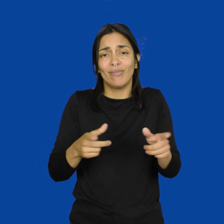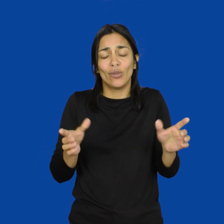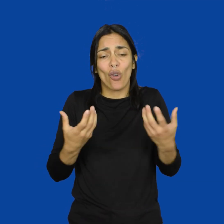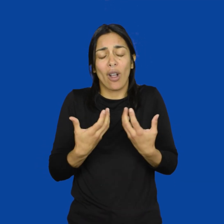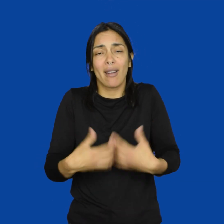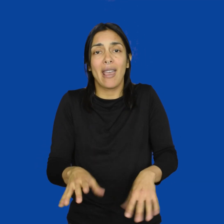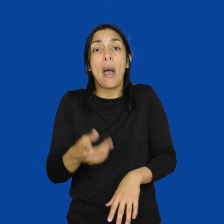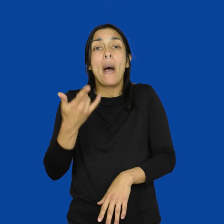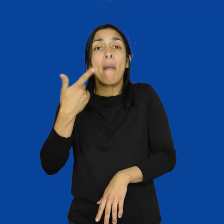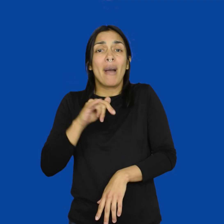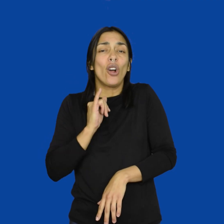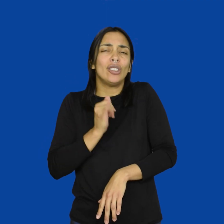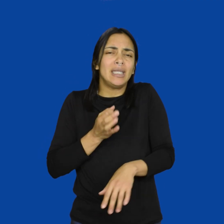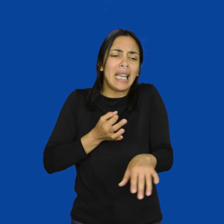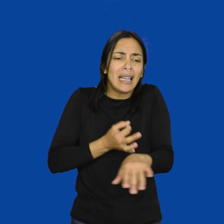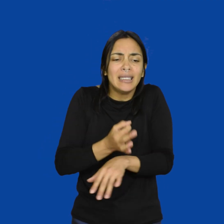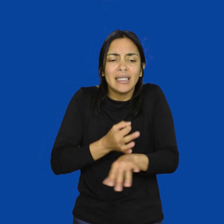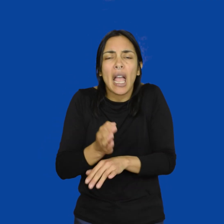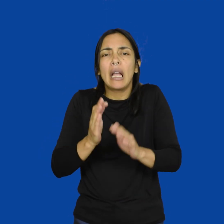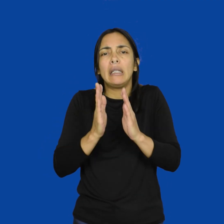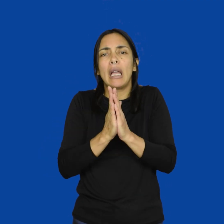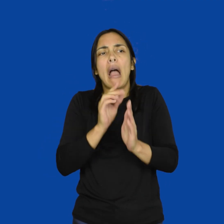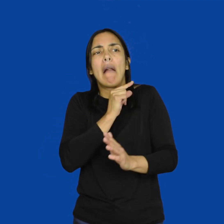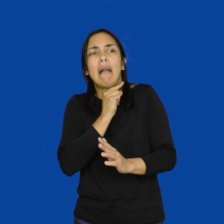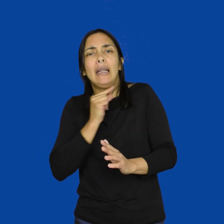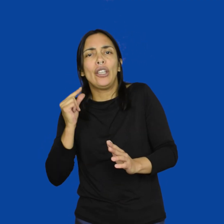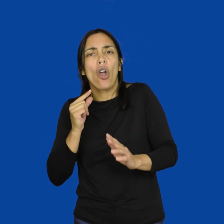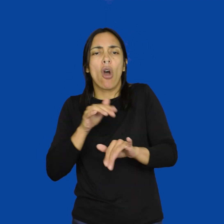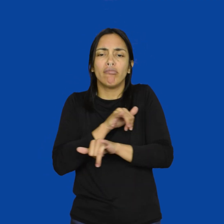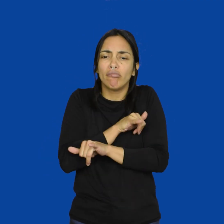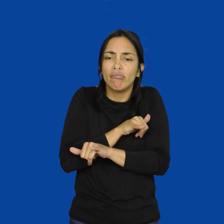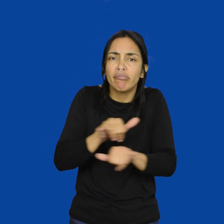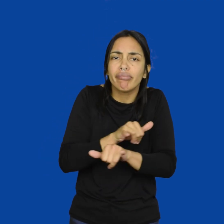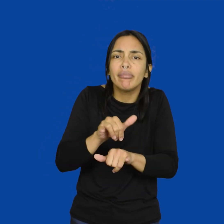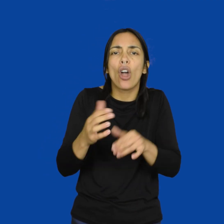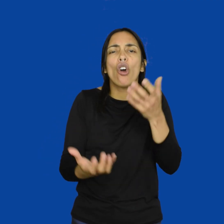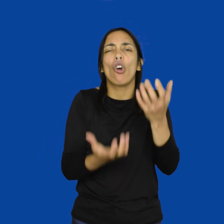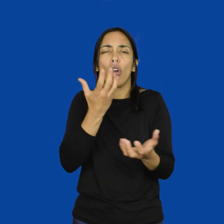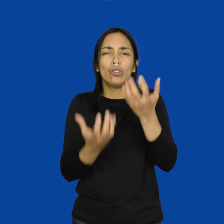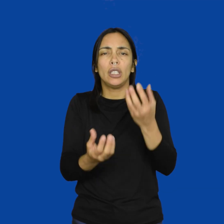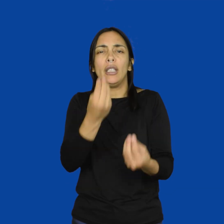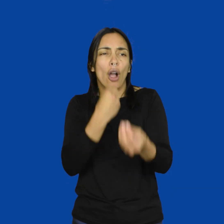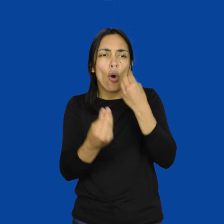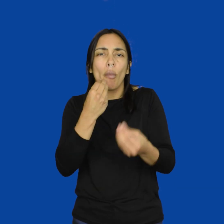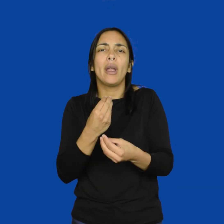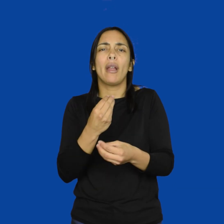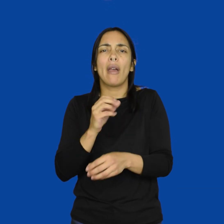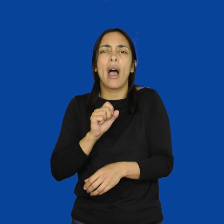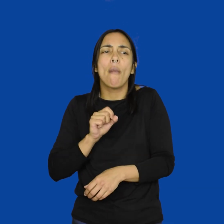en ellos, tanto en la práctica de su religión católica ortodoxa, como en la gastronomía propia del país,